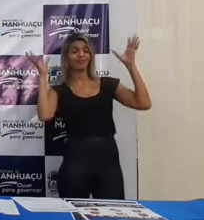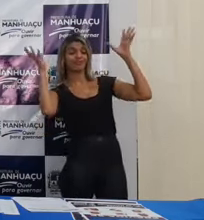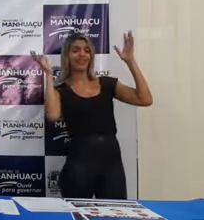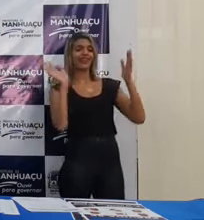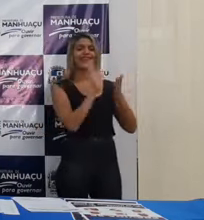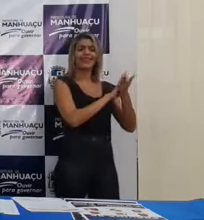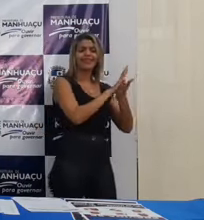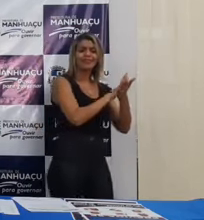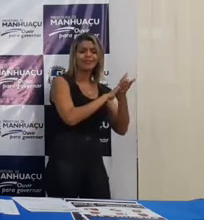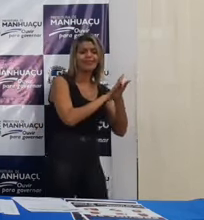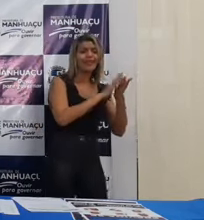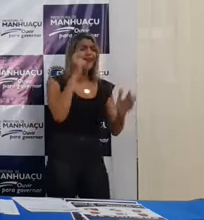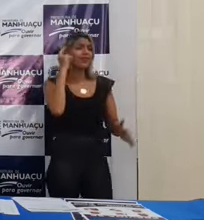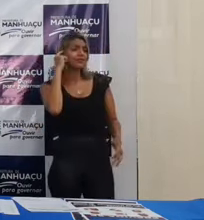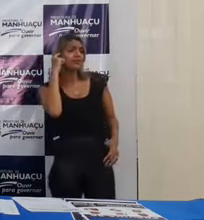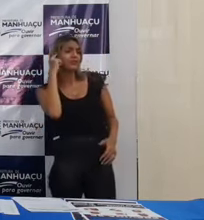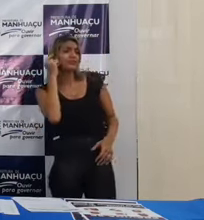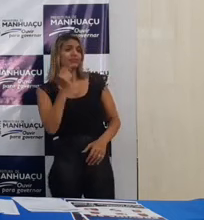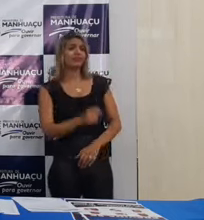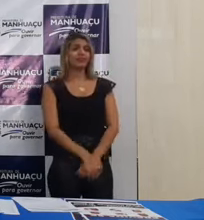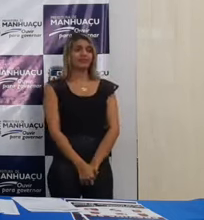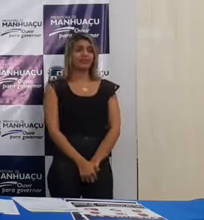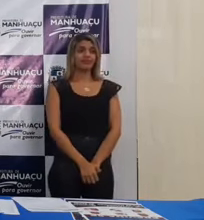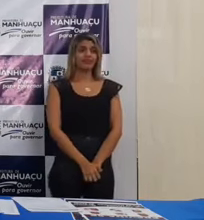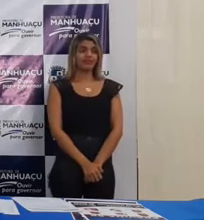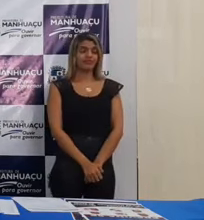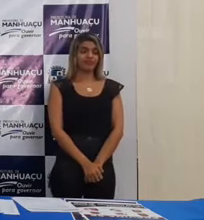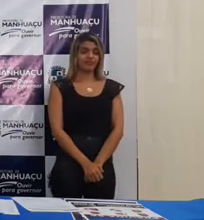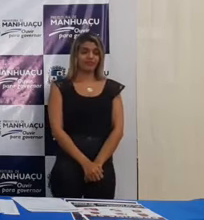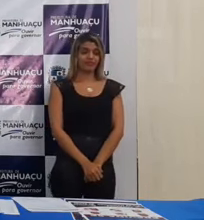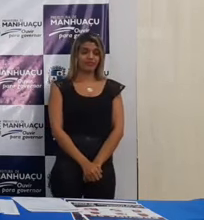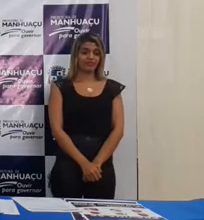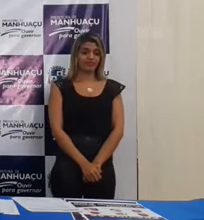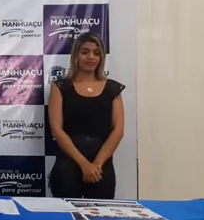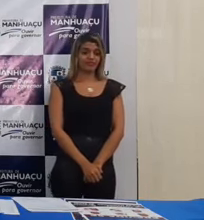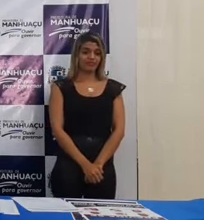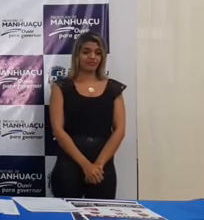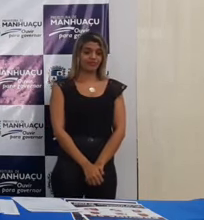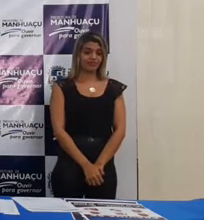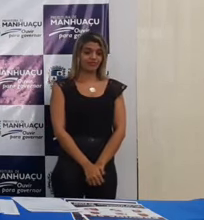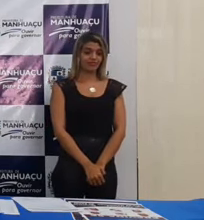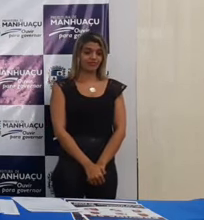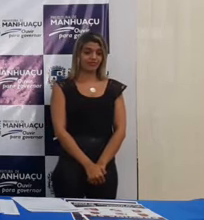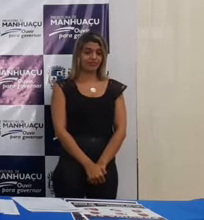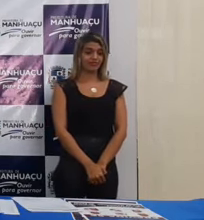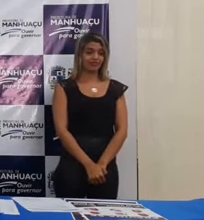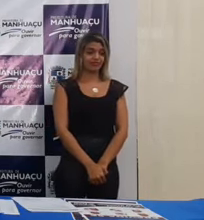da Vila Nova, um campeonato de pipa. Em plena pandemia, como que você promove um campeonato de pipa?